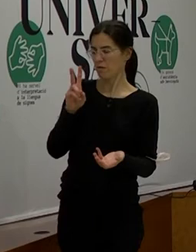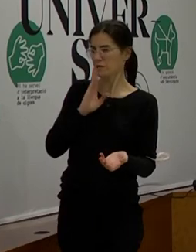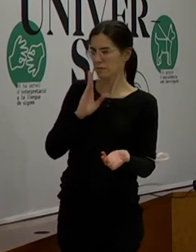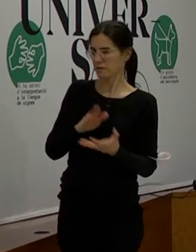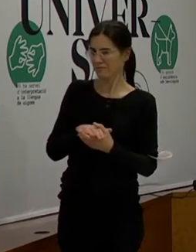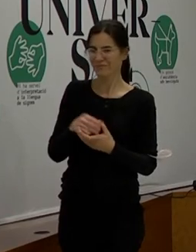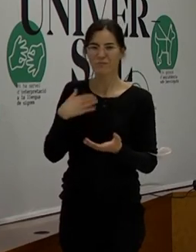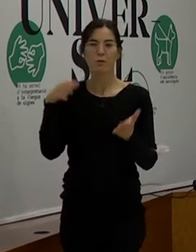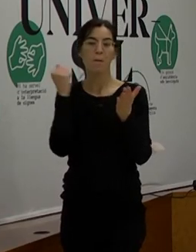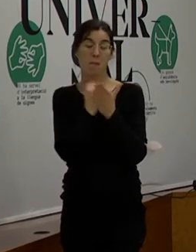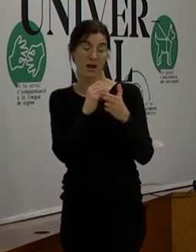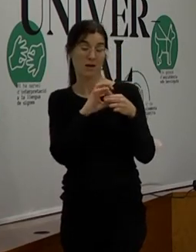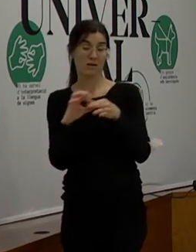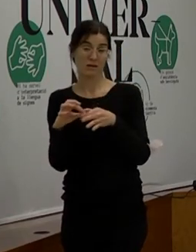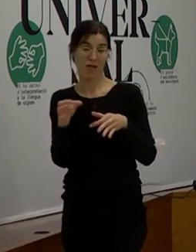Marca Andorra.